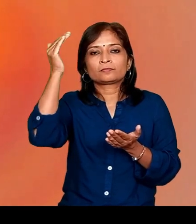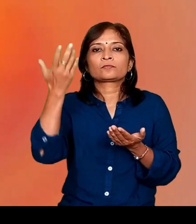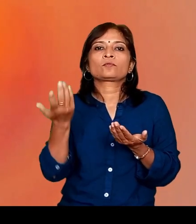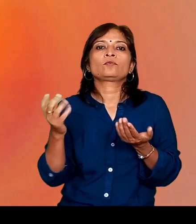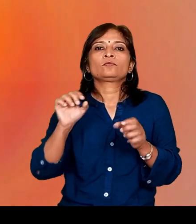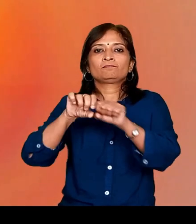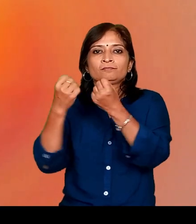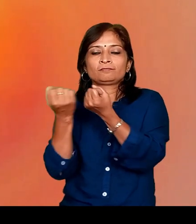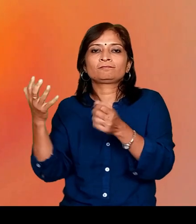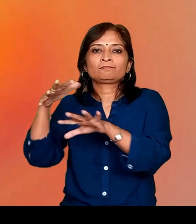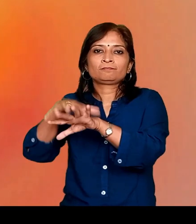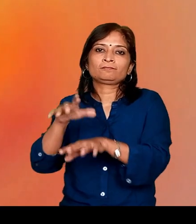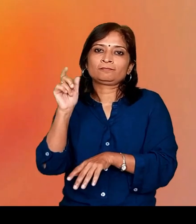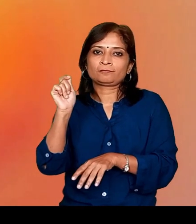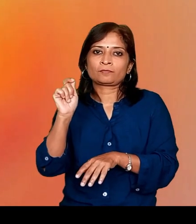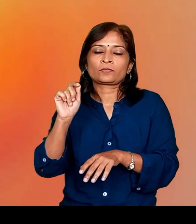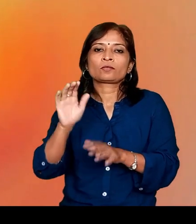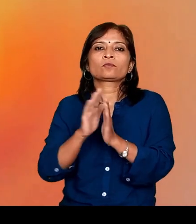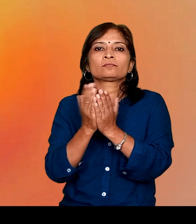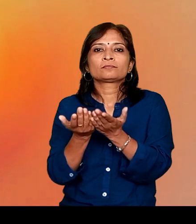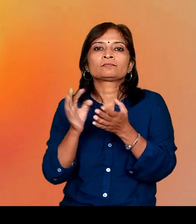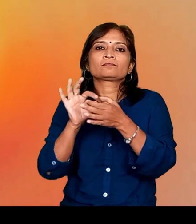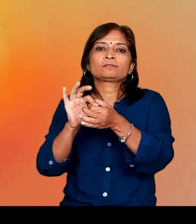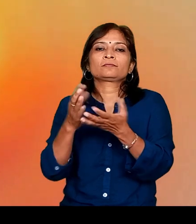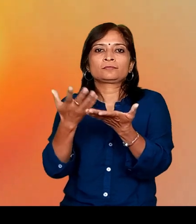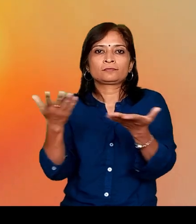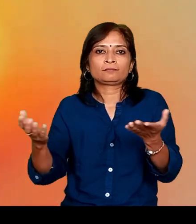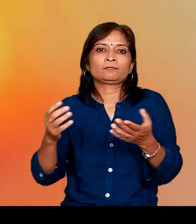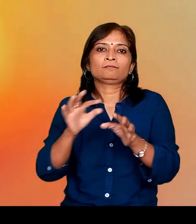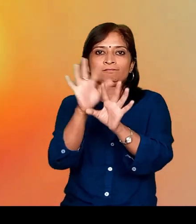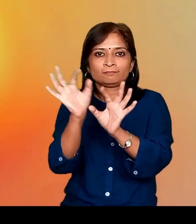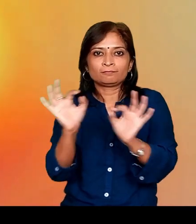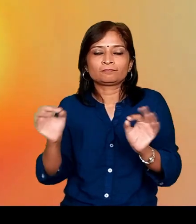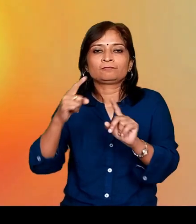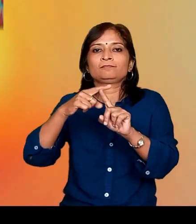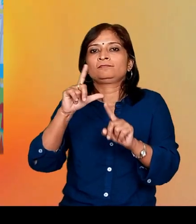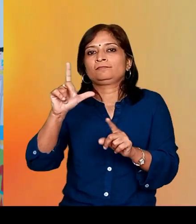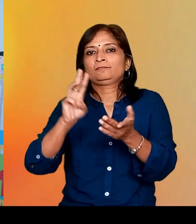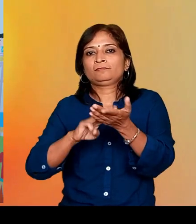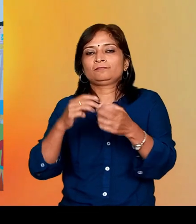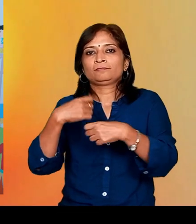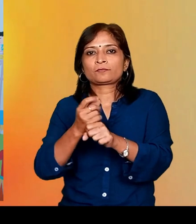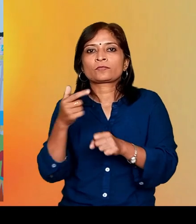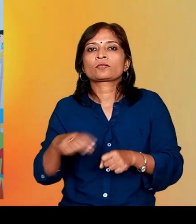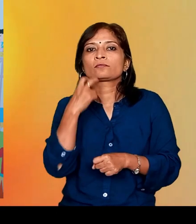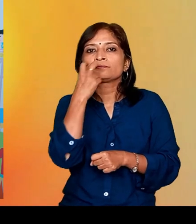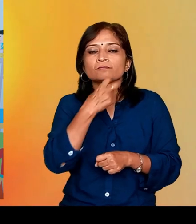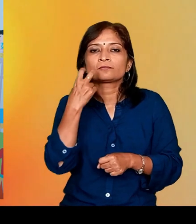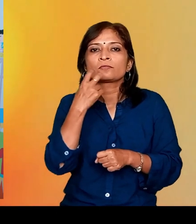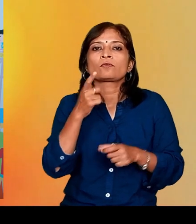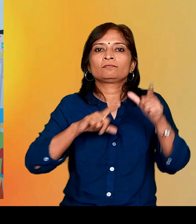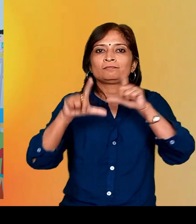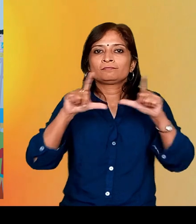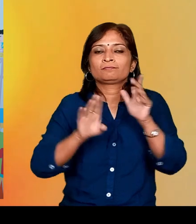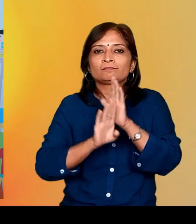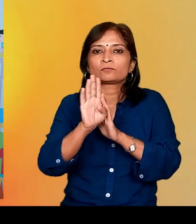एवं सामुदायिक कार्यक्रम चलाना, शिक्षण सहायक सामग्री का निर्माण करना, वाक एवं श्रवण से जुड़ी